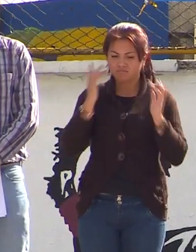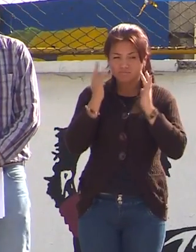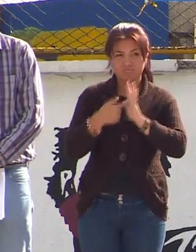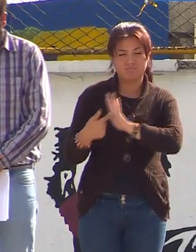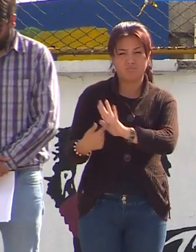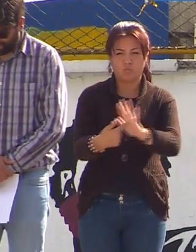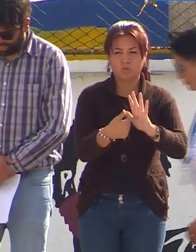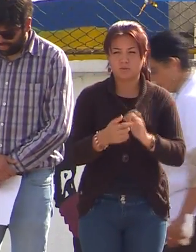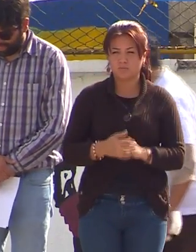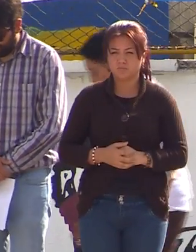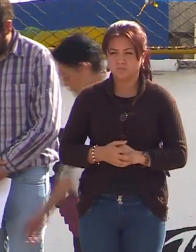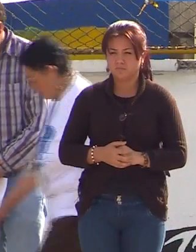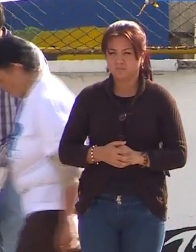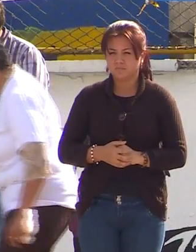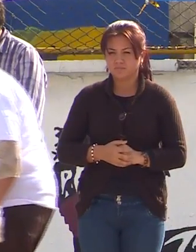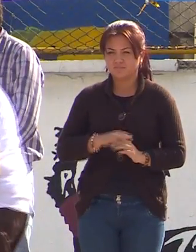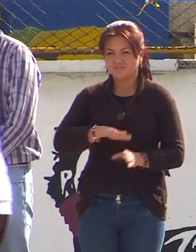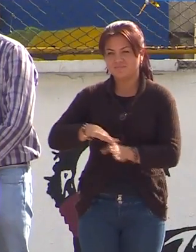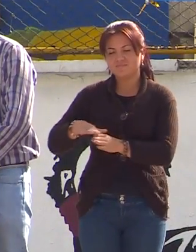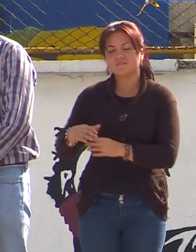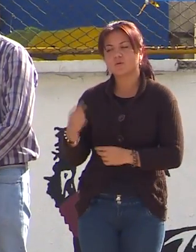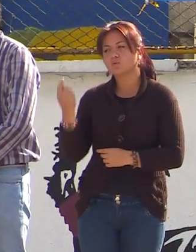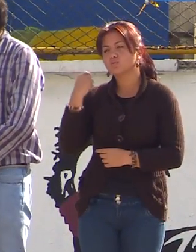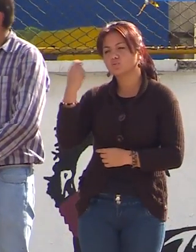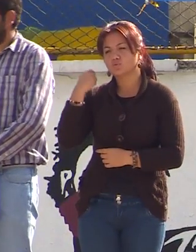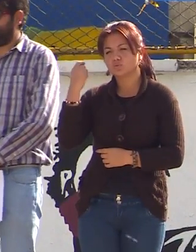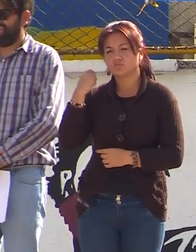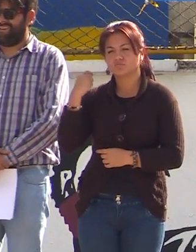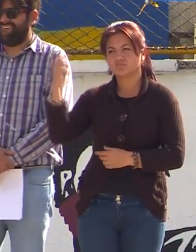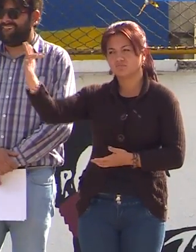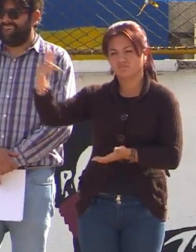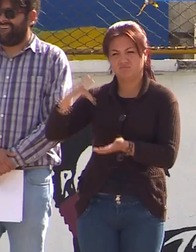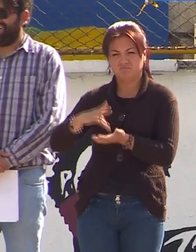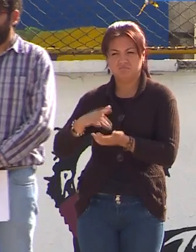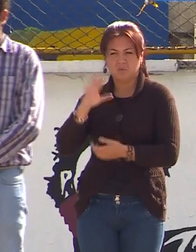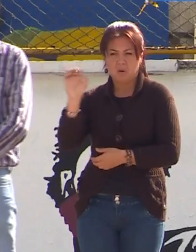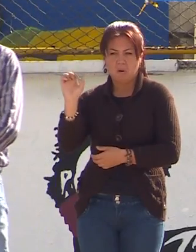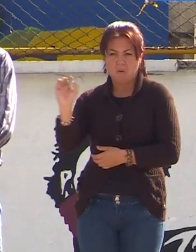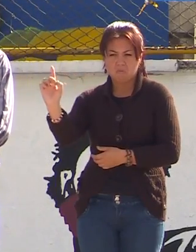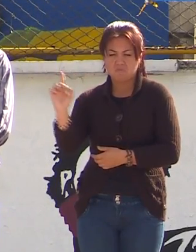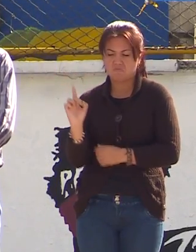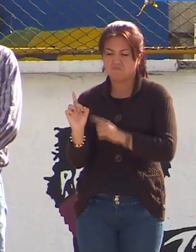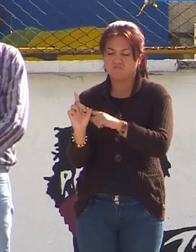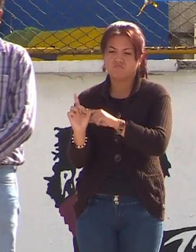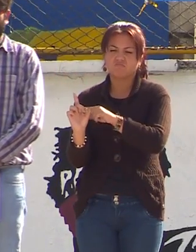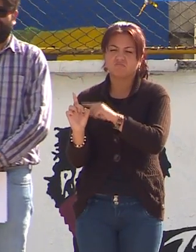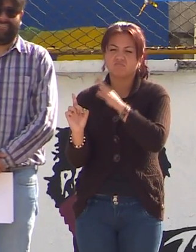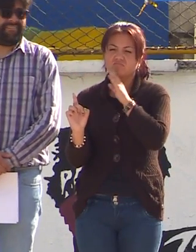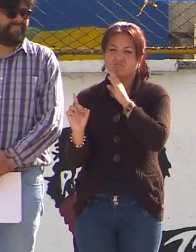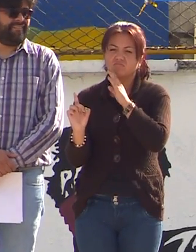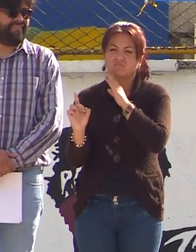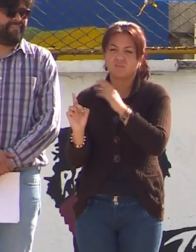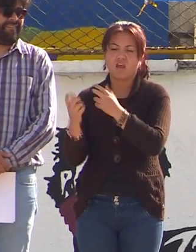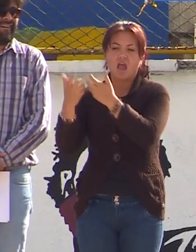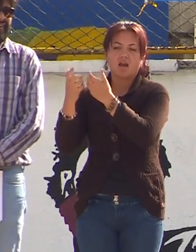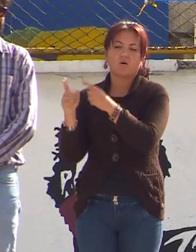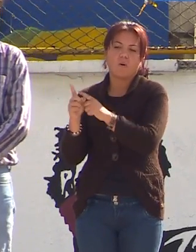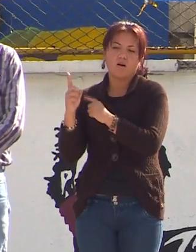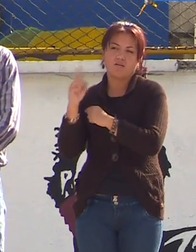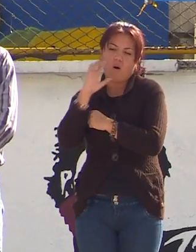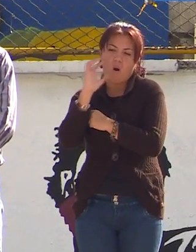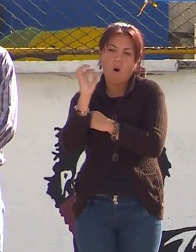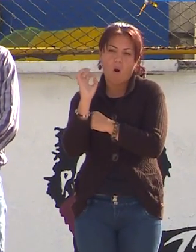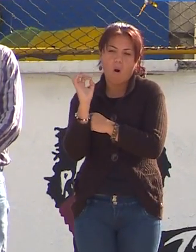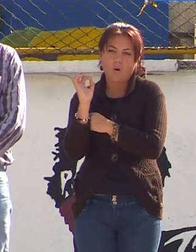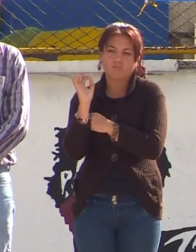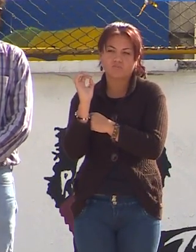Vino a mi despacho hace unos días un mensajero de empresario a ofrecerme ganancias por